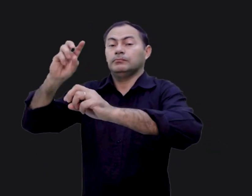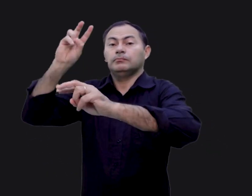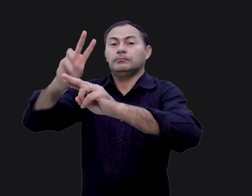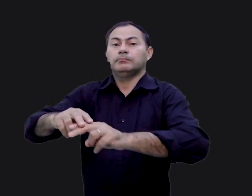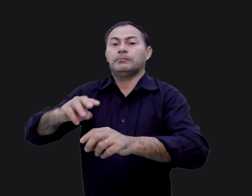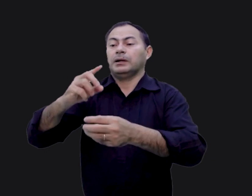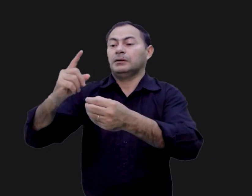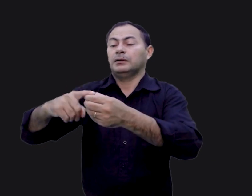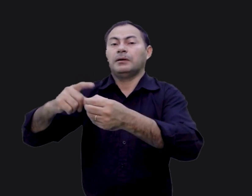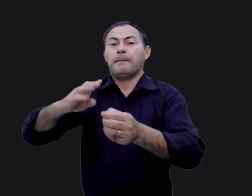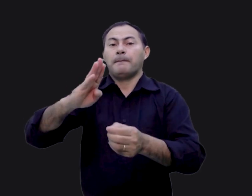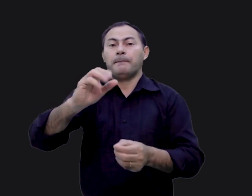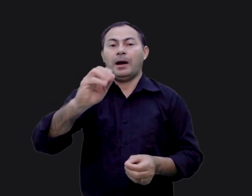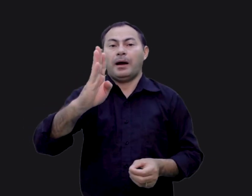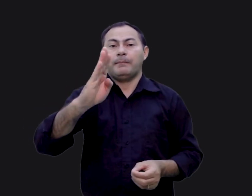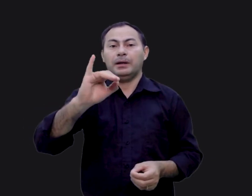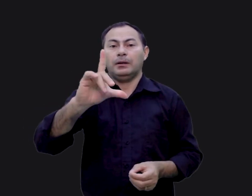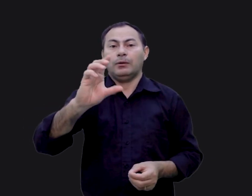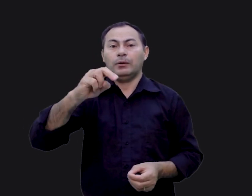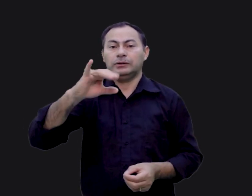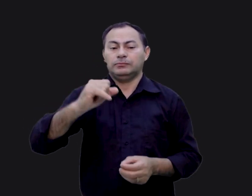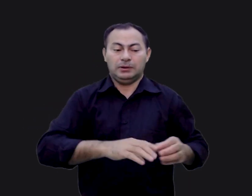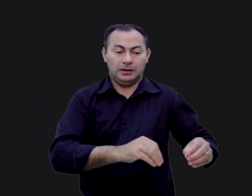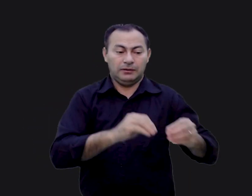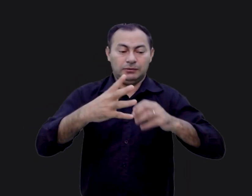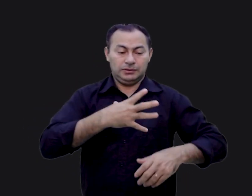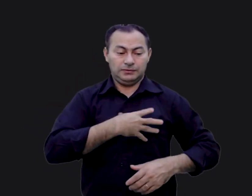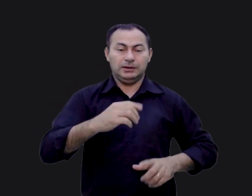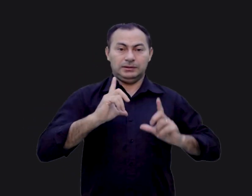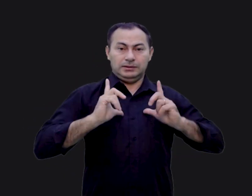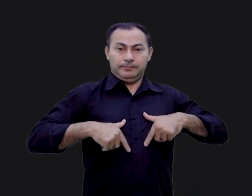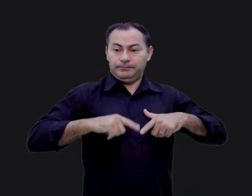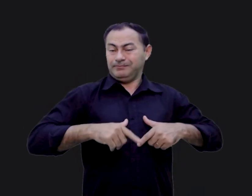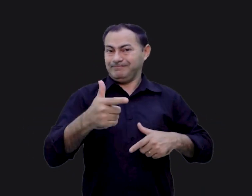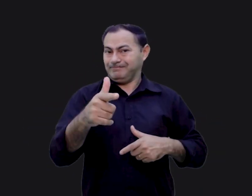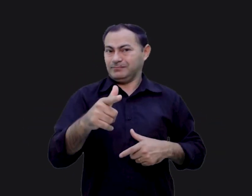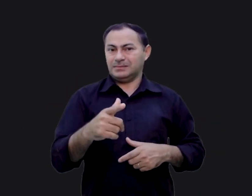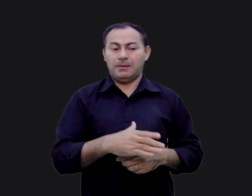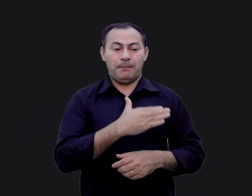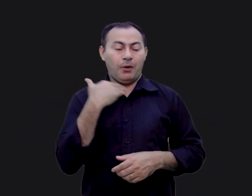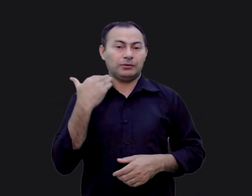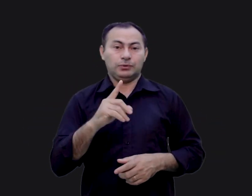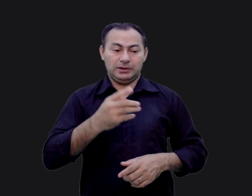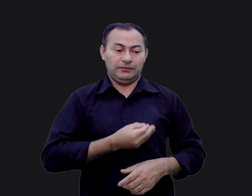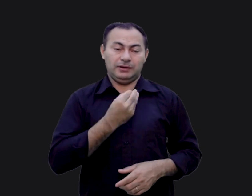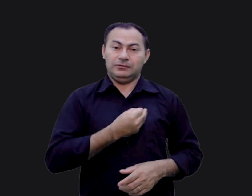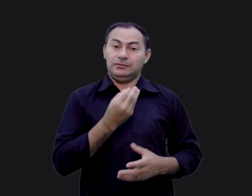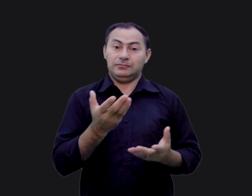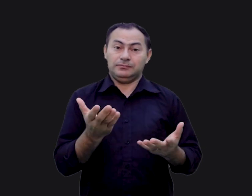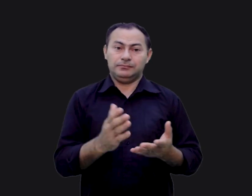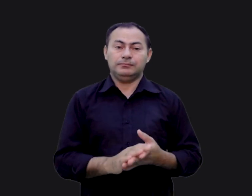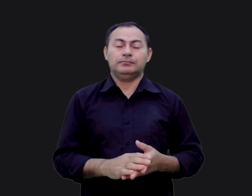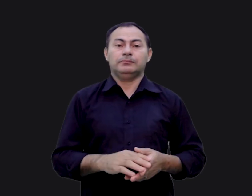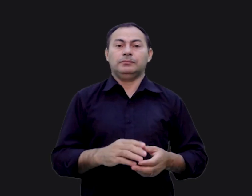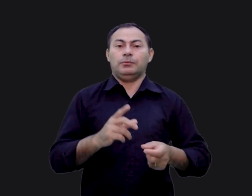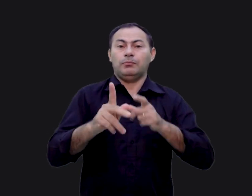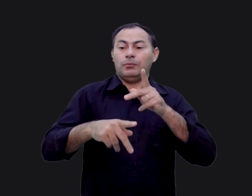levados cativos para a Babilônia. Quando os babilônios levaram os filhos de Israel, que não tinham sido mortos pela